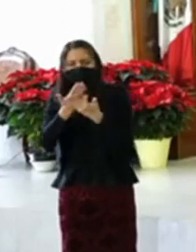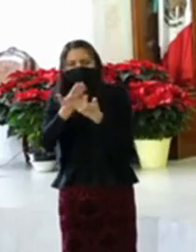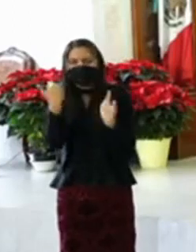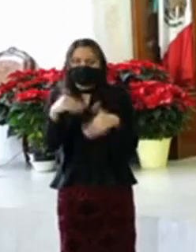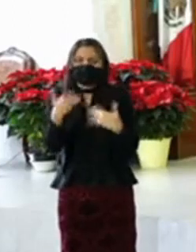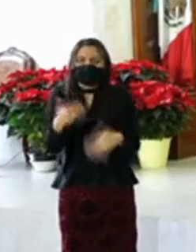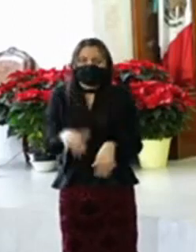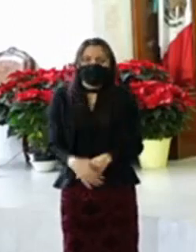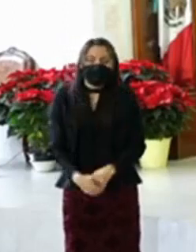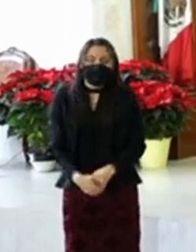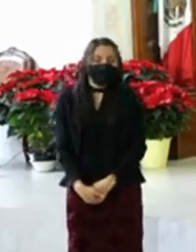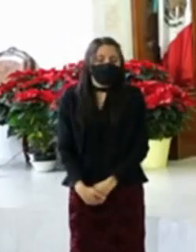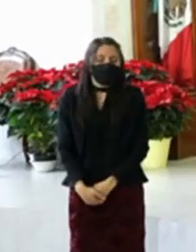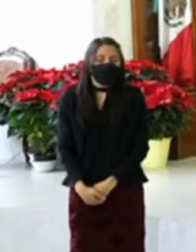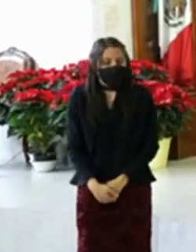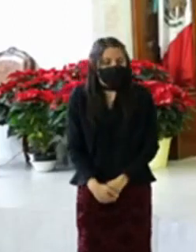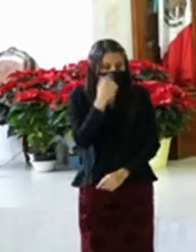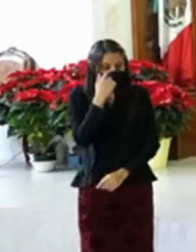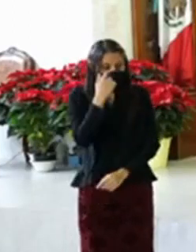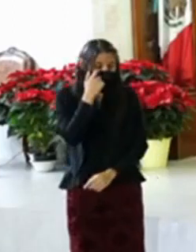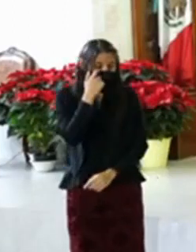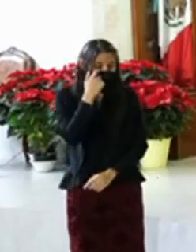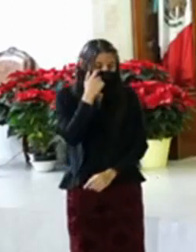Emmanuel, Dios con nosotros.